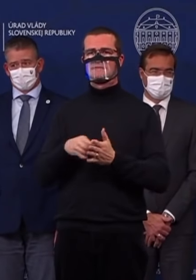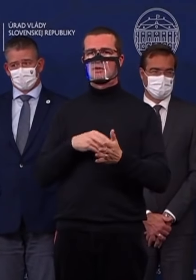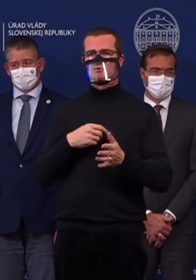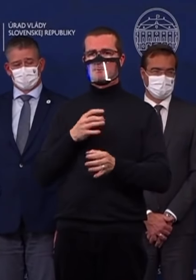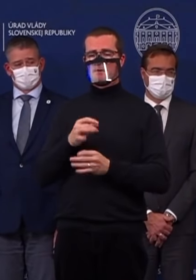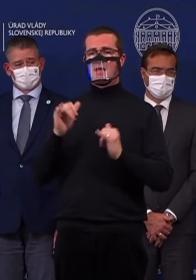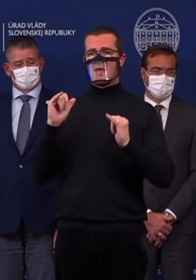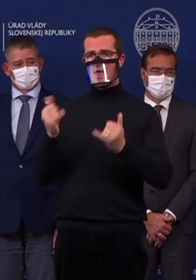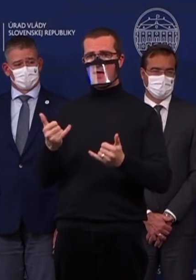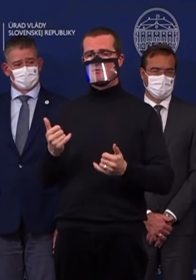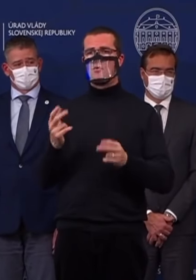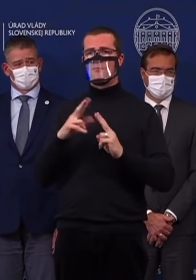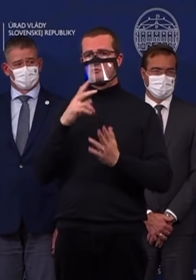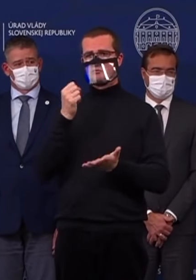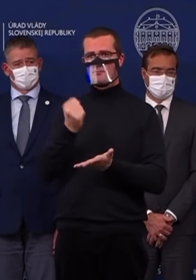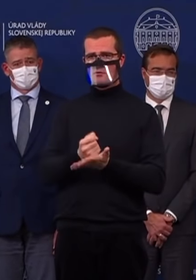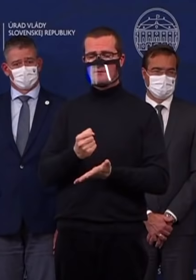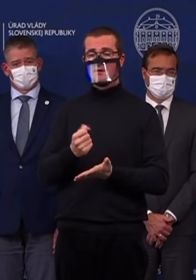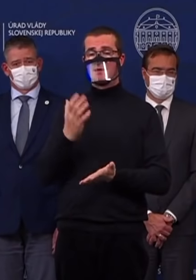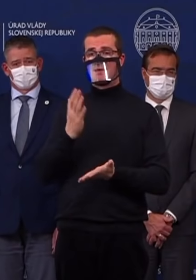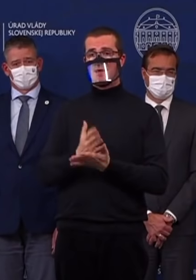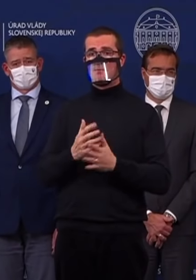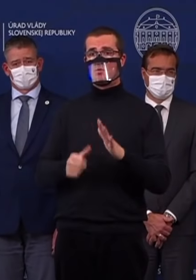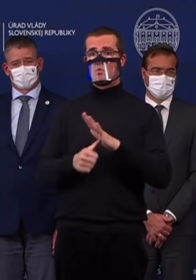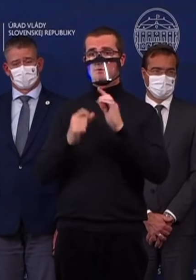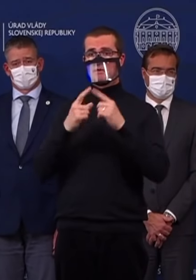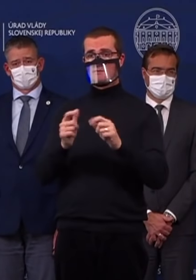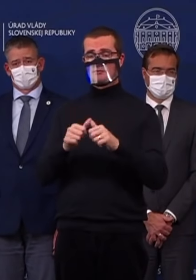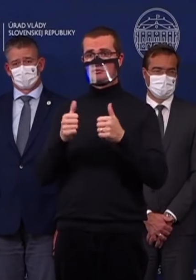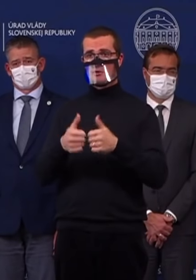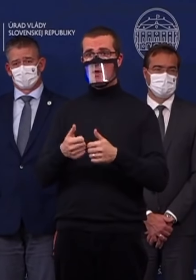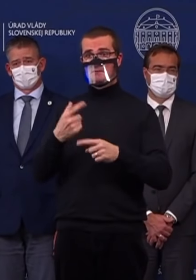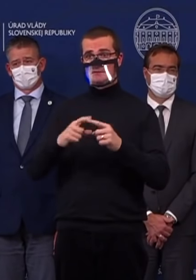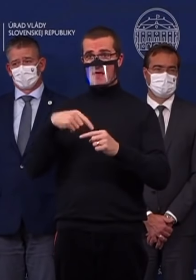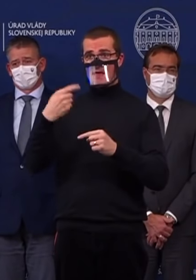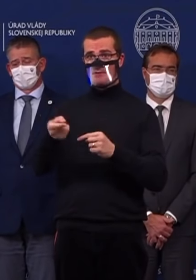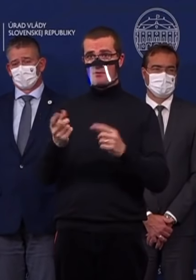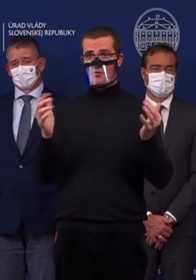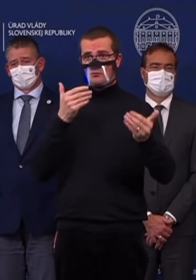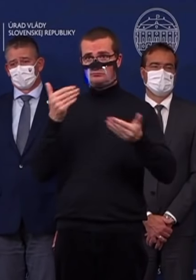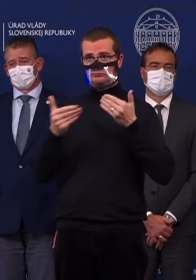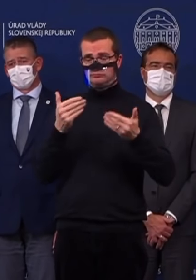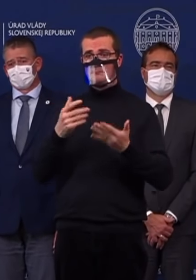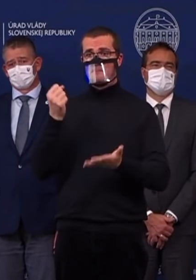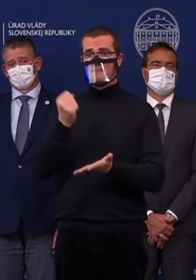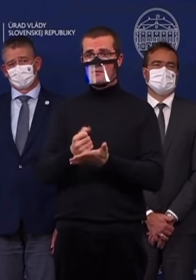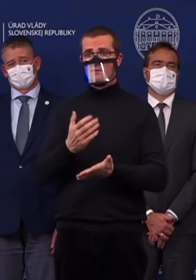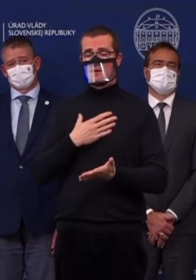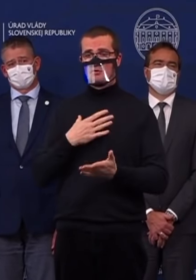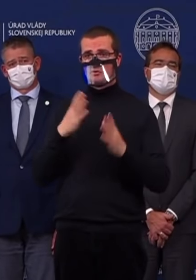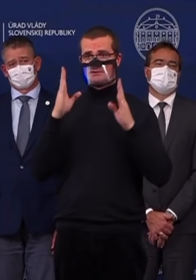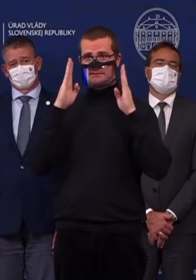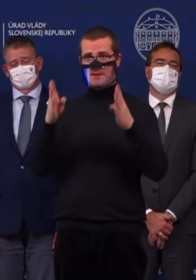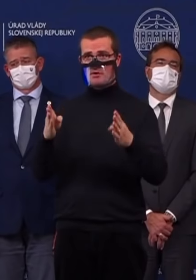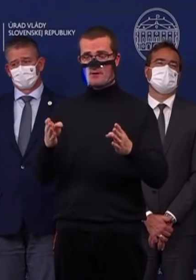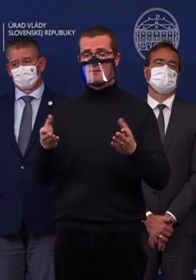zrýchla. Áno, môžem potvrdiť, že ak ústredný krízový štáb, ktorý zasadal za malú chvíľu, potvrdí naše smerovanie,